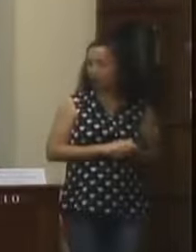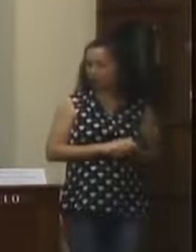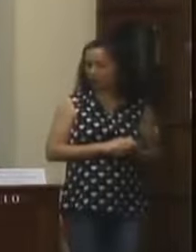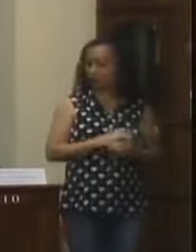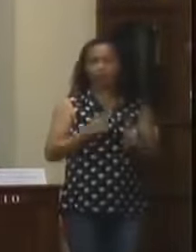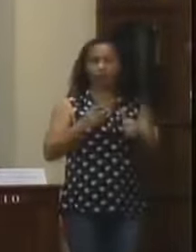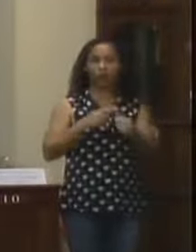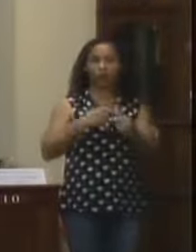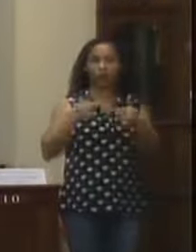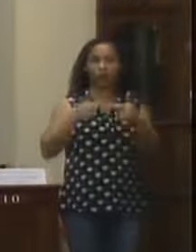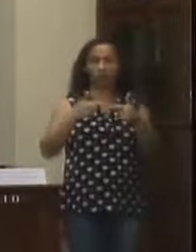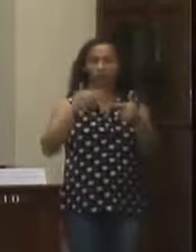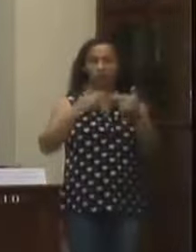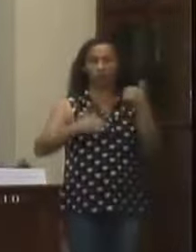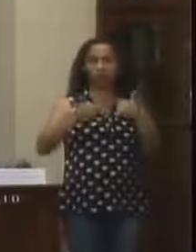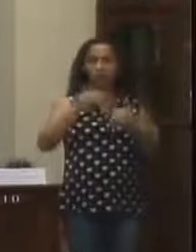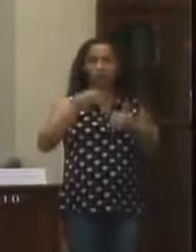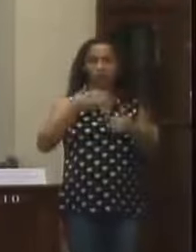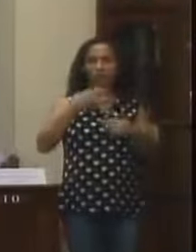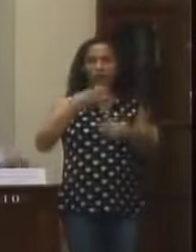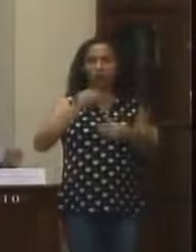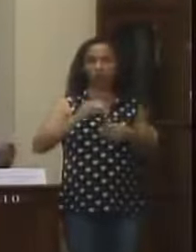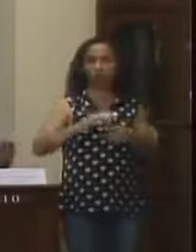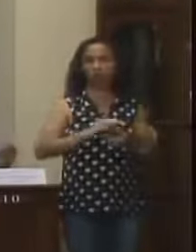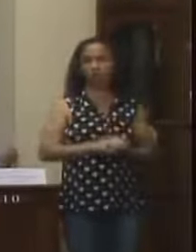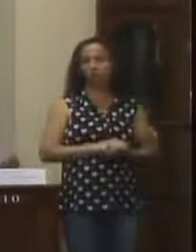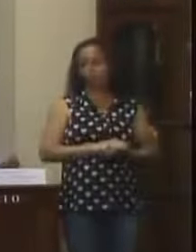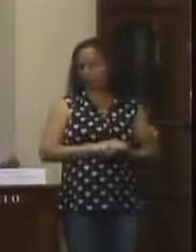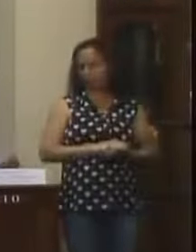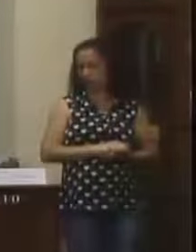Primeira discussão para o dia 10 do 4.